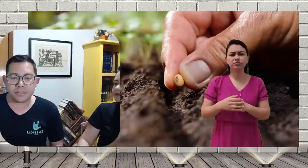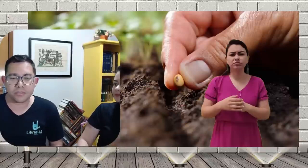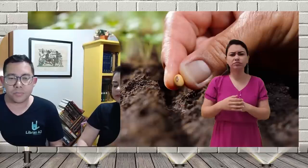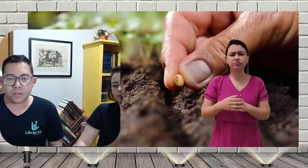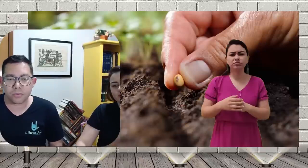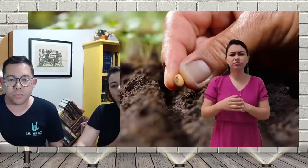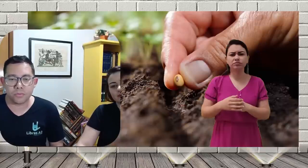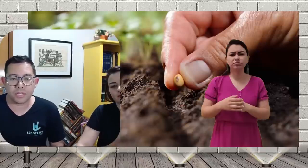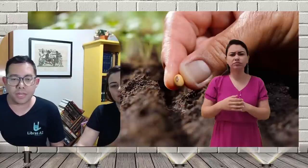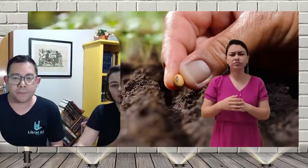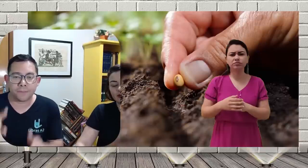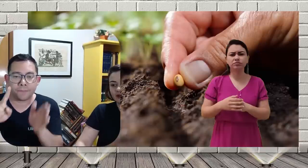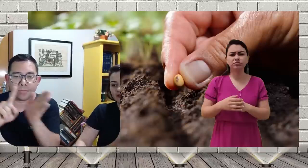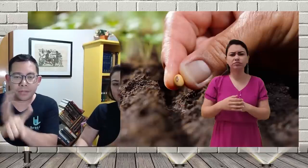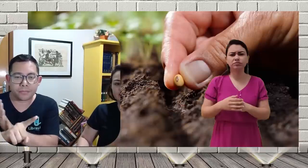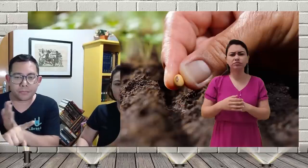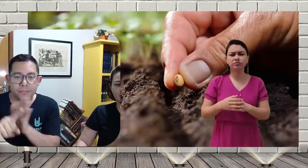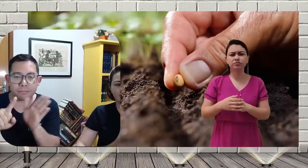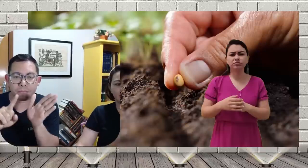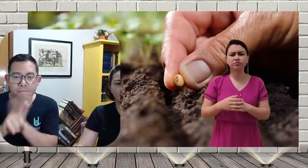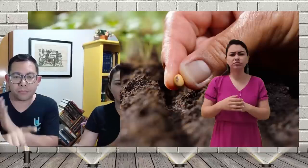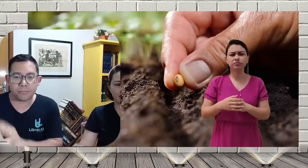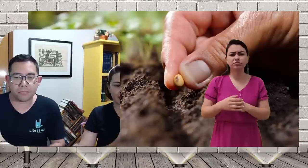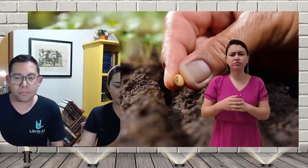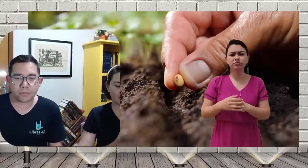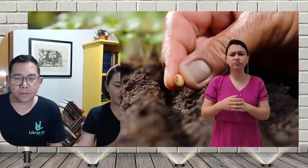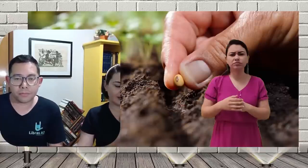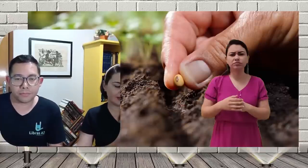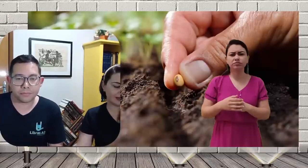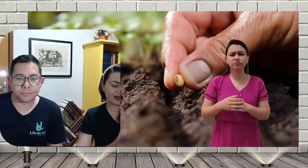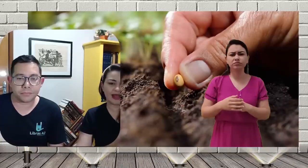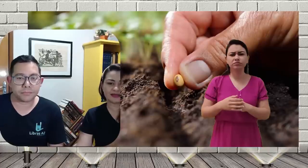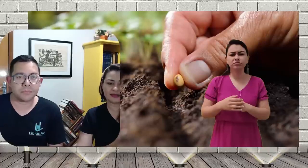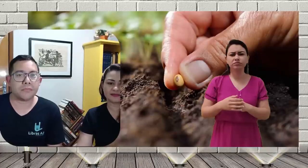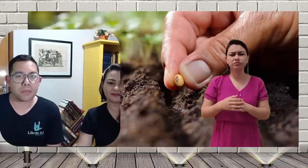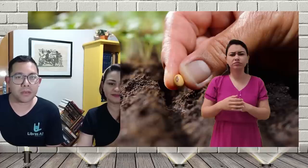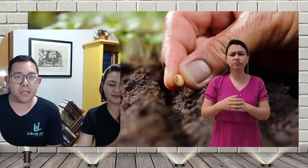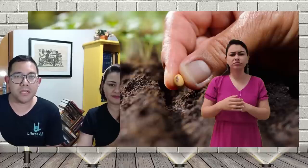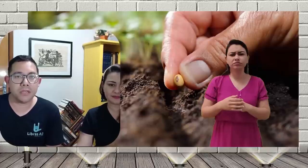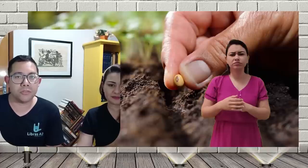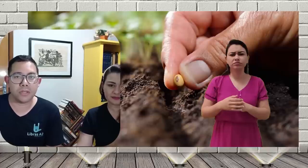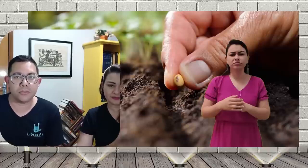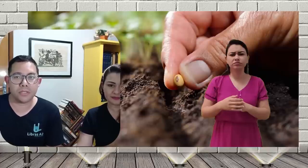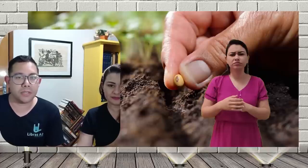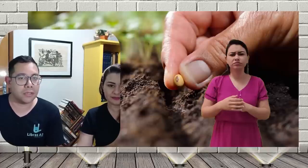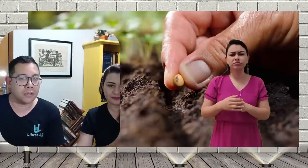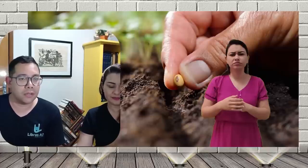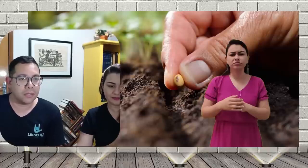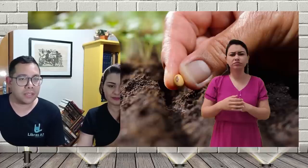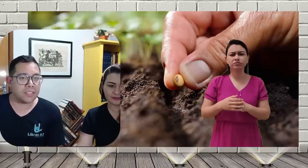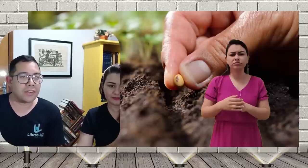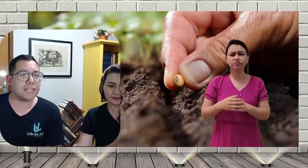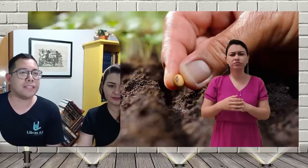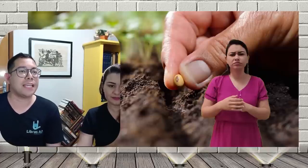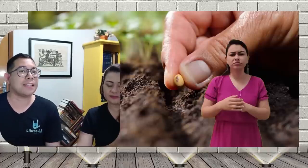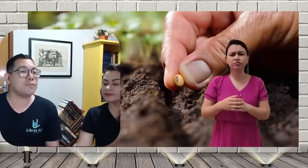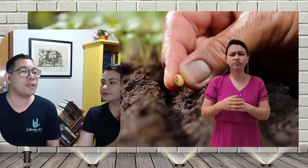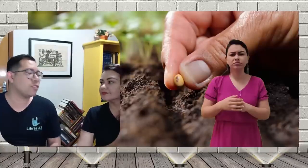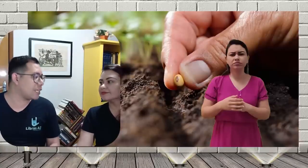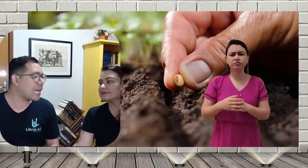questão de pergunta, né? Da reflexão, né? Que a parábola traz, né? Isso, é isso aí. Tem gente que fala assim, né? Aquelas expressões da